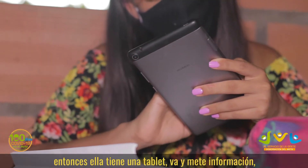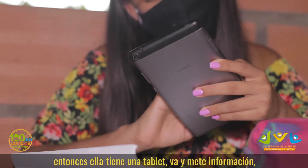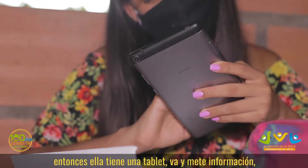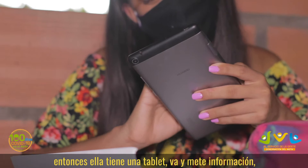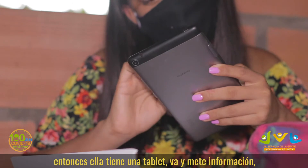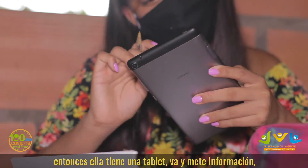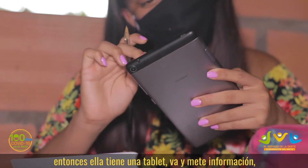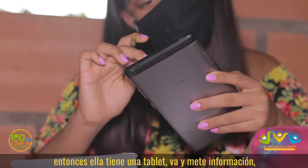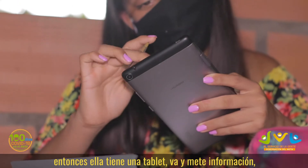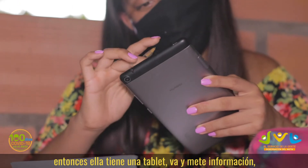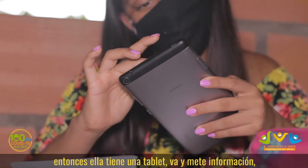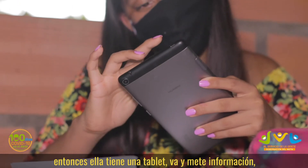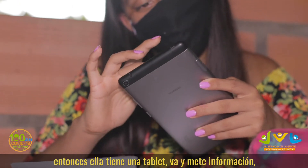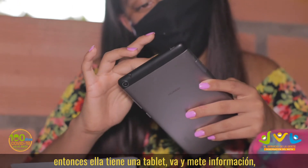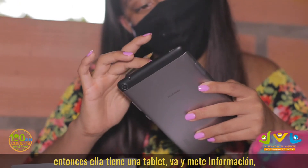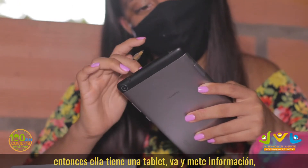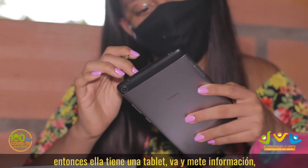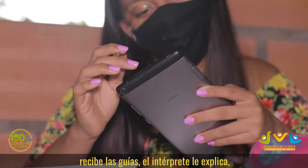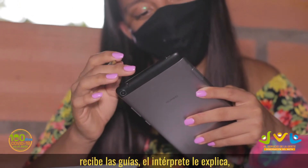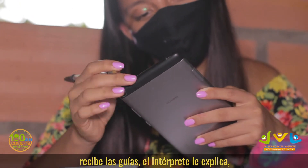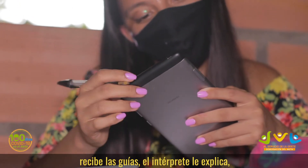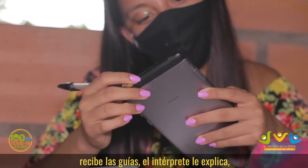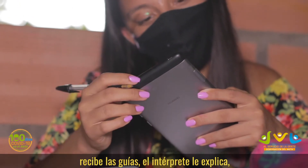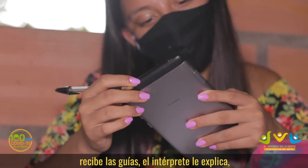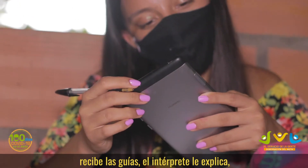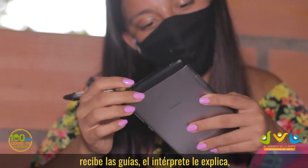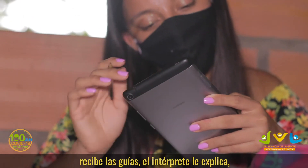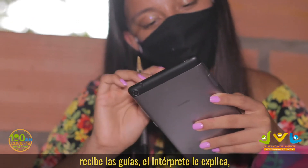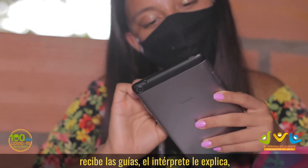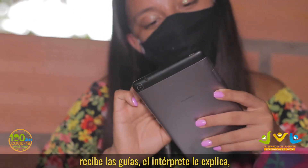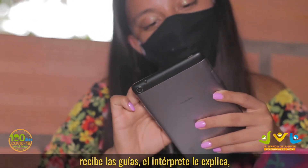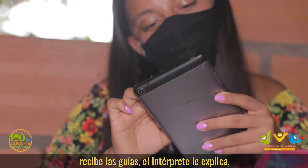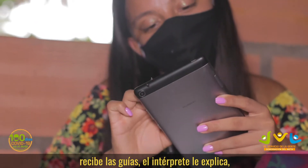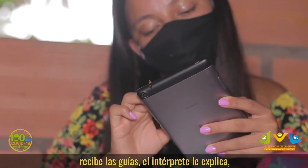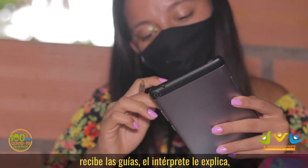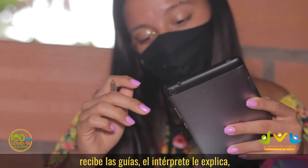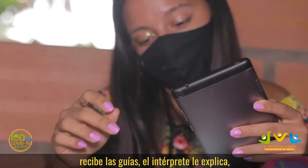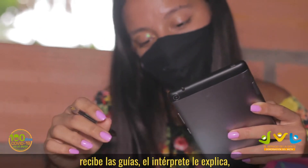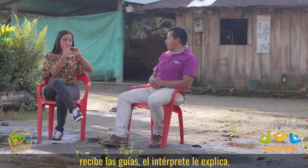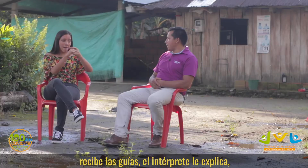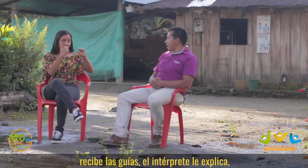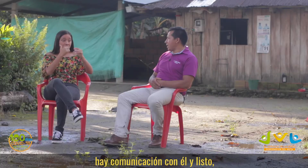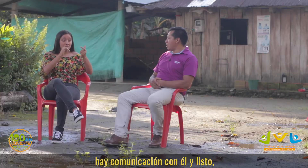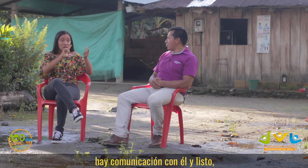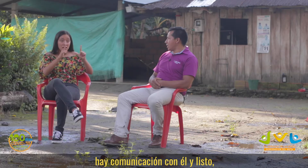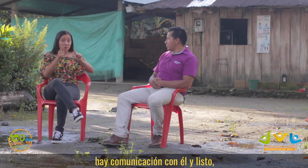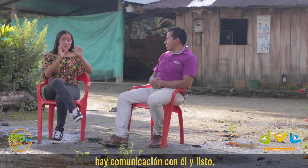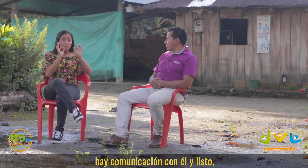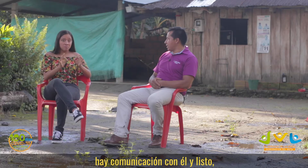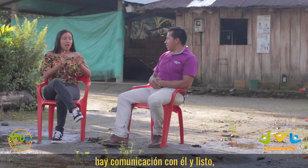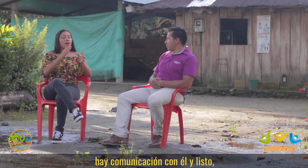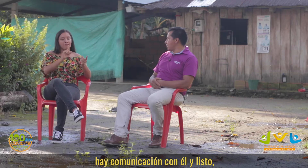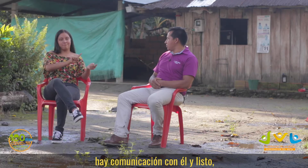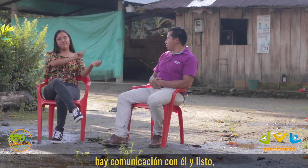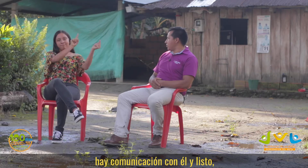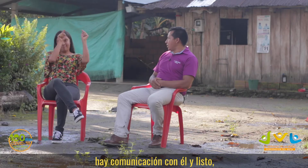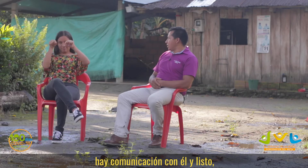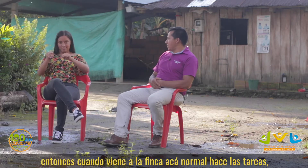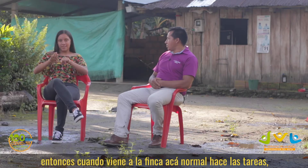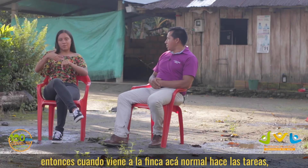una tablet, va y mete información, recibe las guías, el intérprete le explica, hay comunicación con él y listo. Entonces